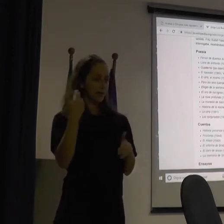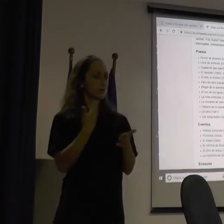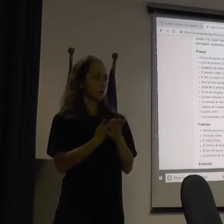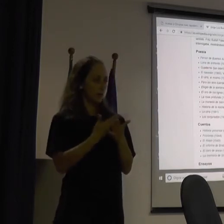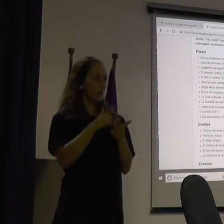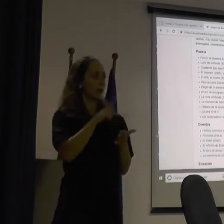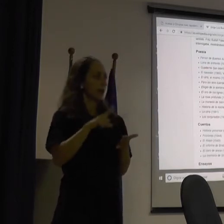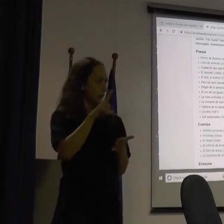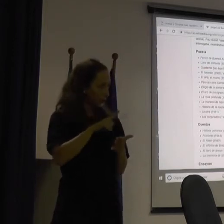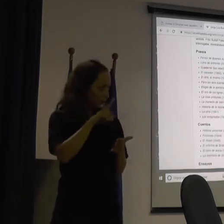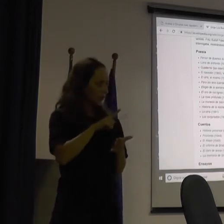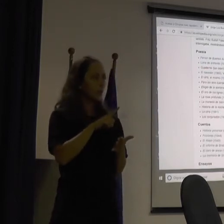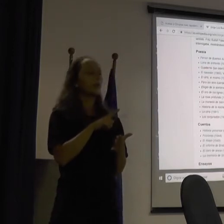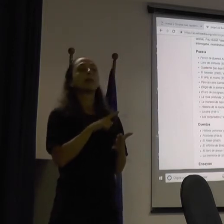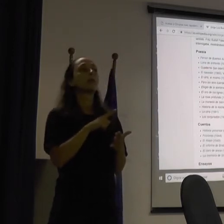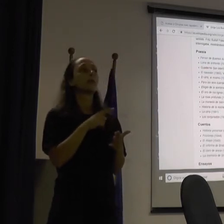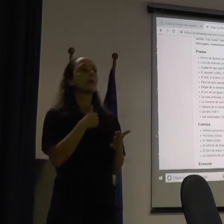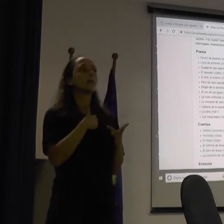formação...